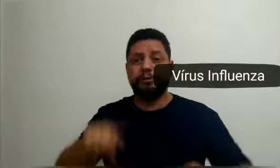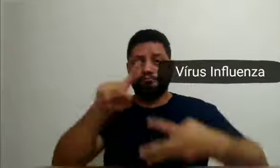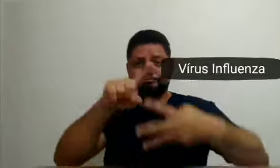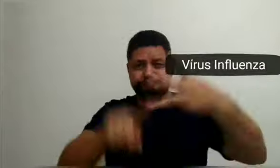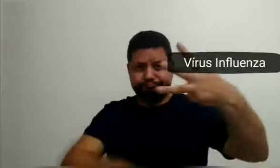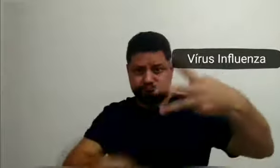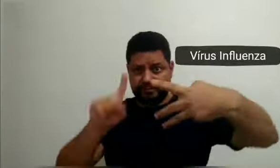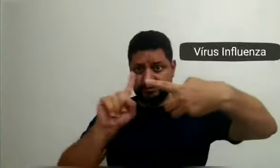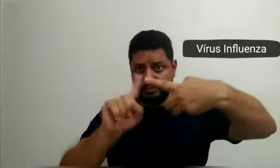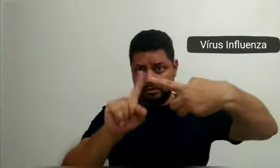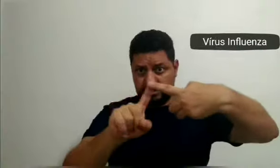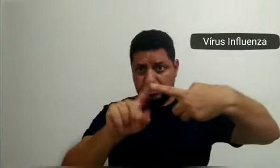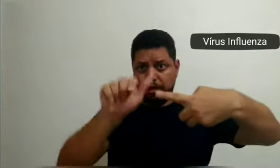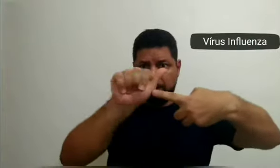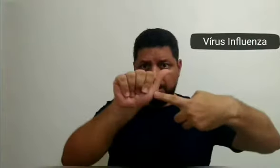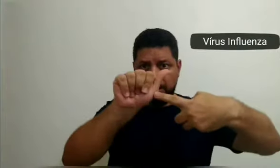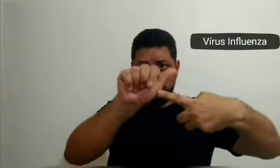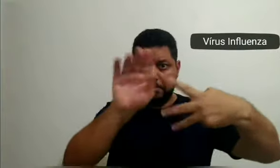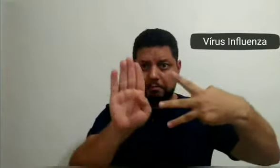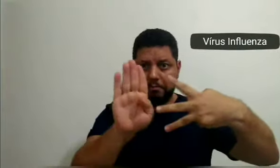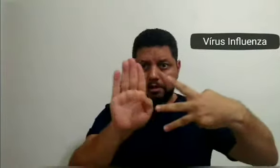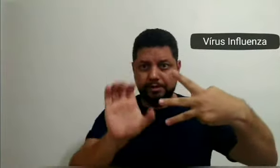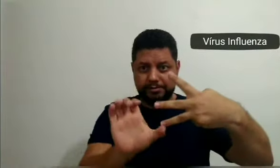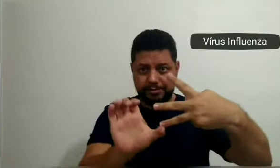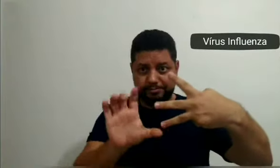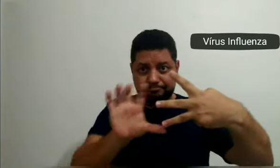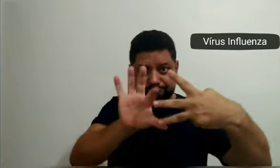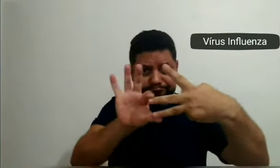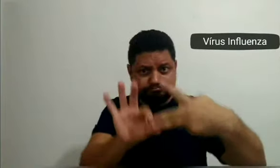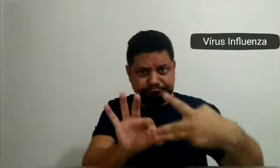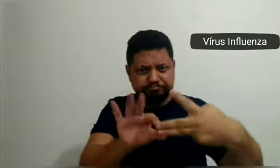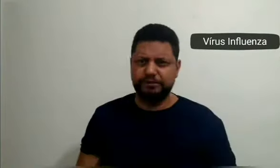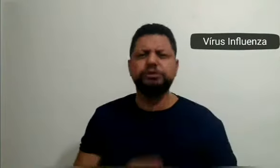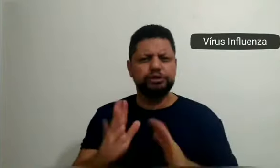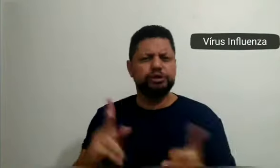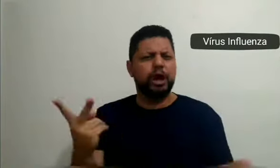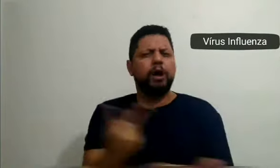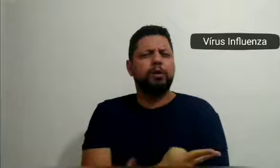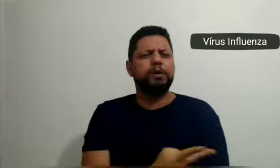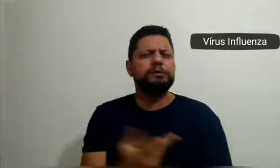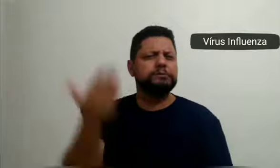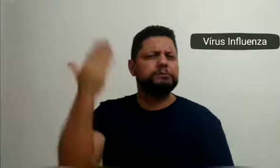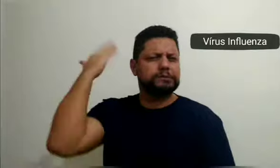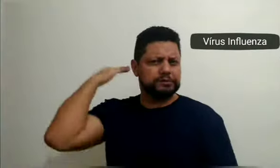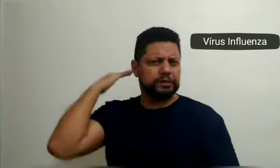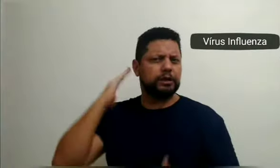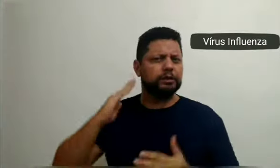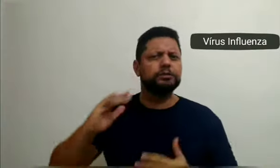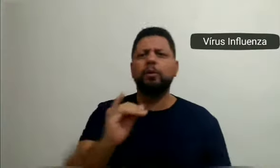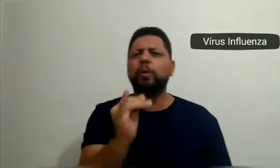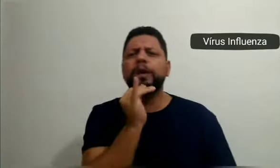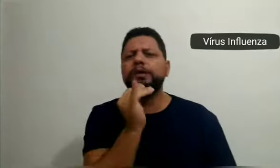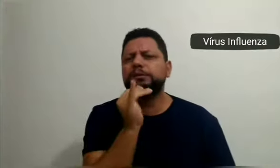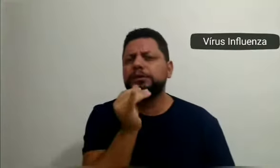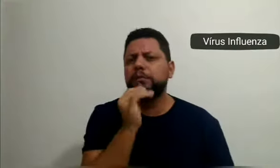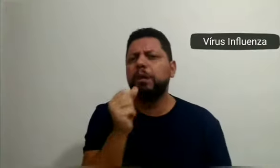É um vírus que apresenta 3 tipos, tipo A, B e C, e já